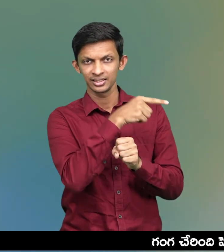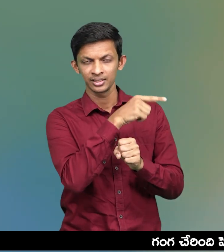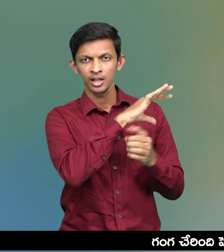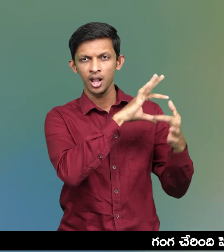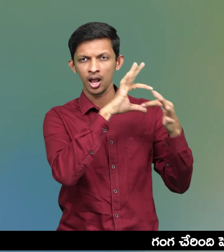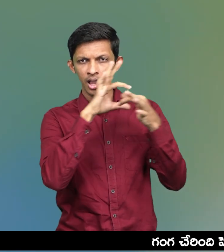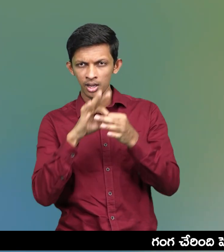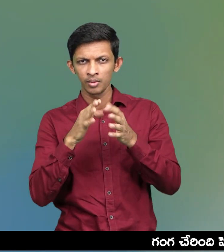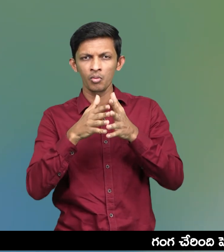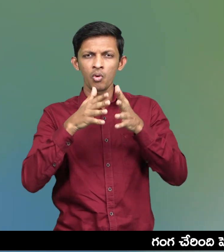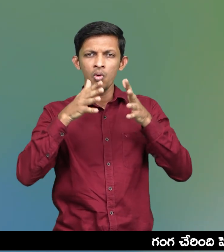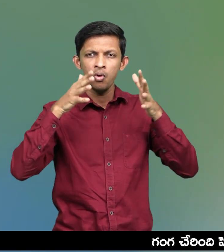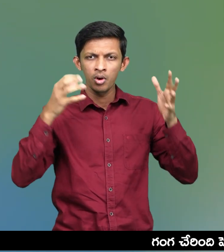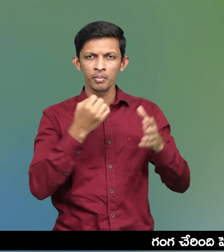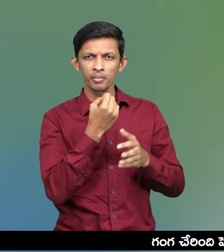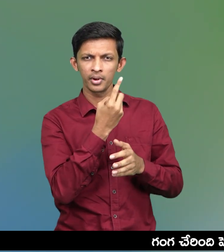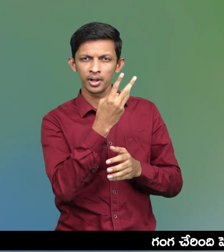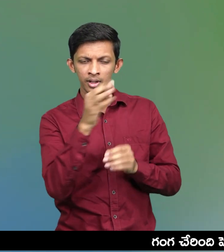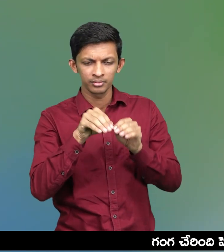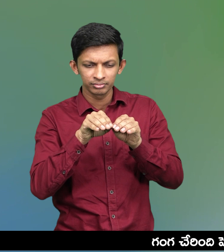గంగ చేరింది పెద్ద సంఖ్యలో ఉపనదుల ద్వారా.